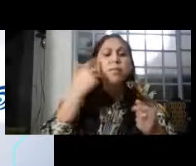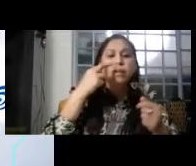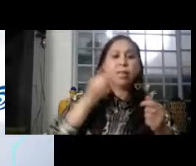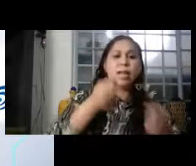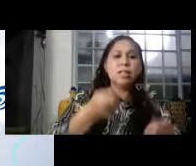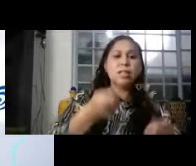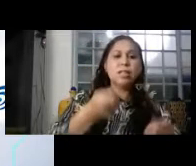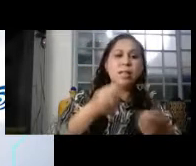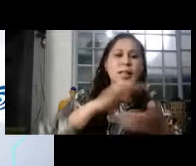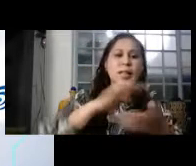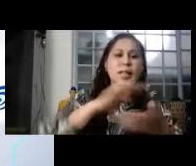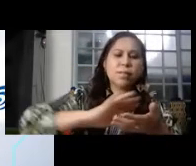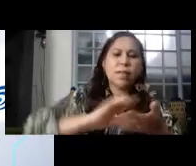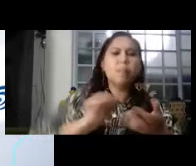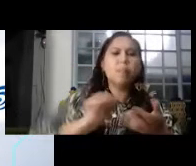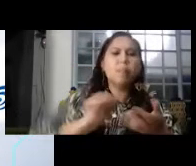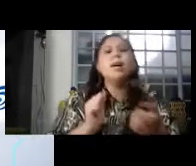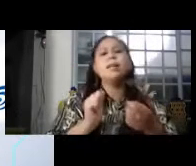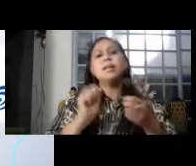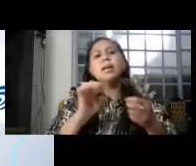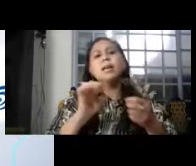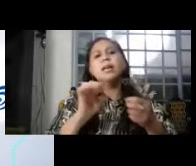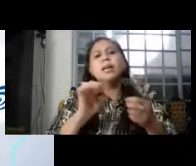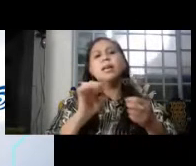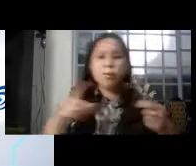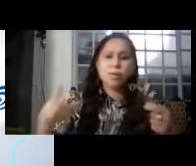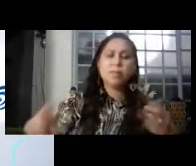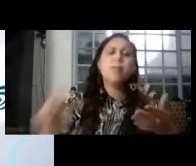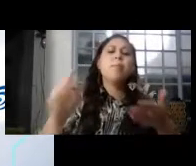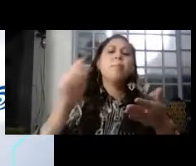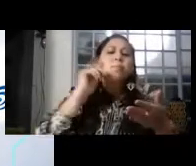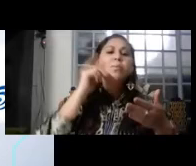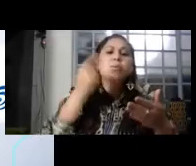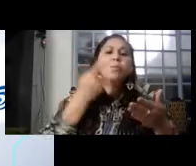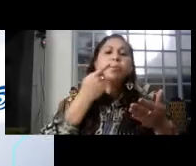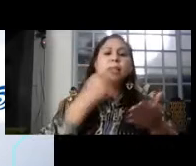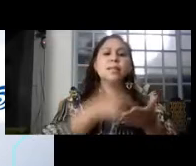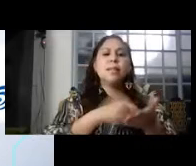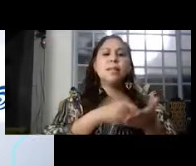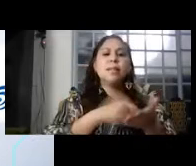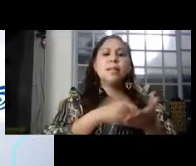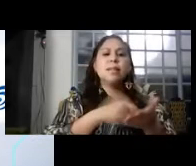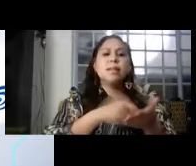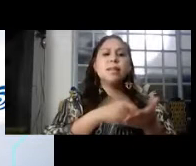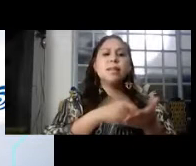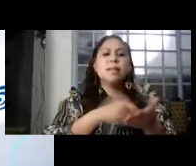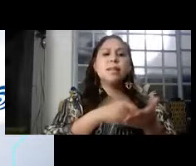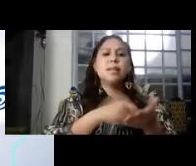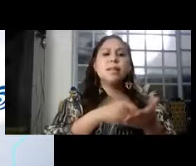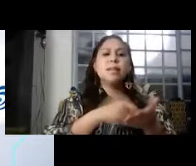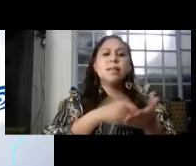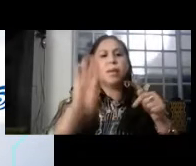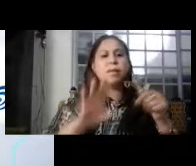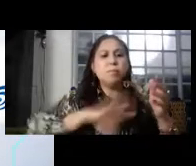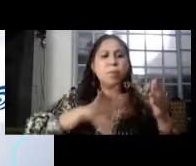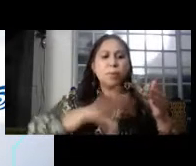vendo que tem as tentativas do Sign White, do Ellis, entre outras, mas o surdo ele escreve na língua, no